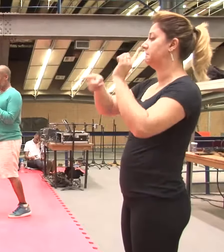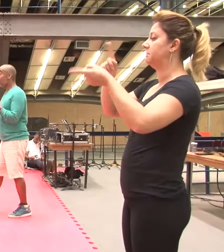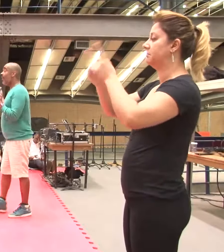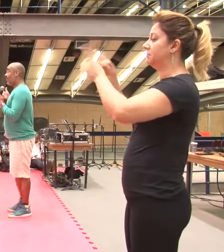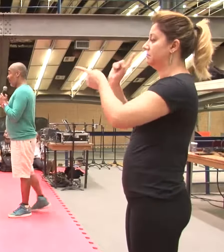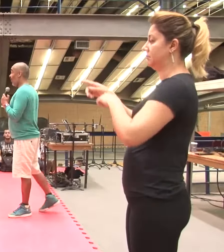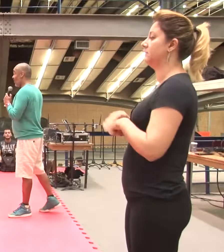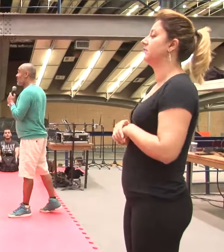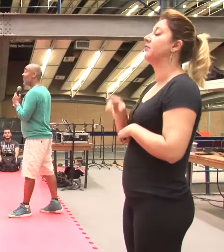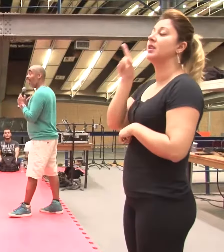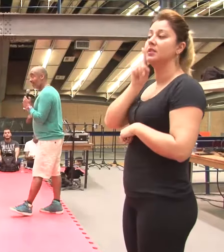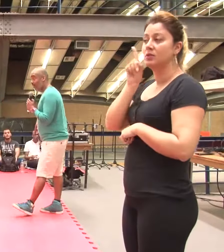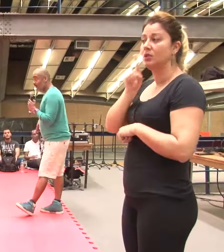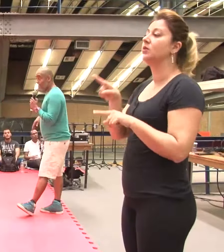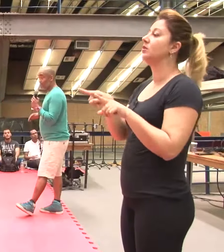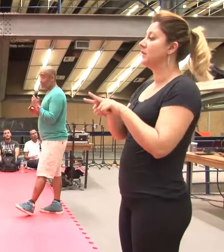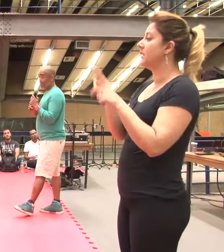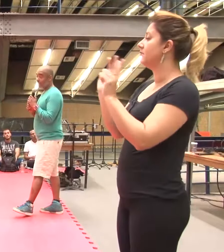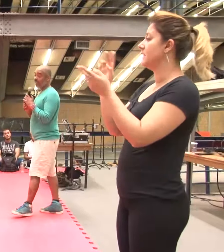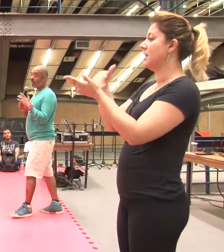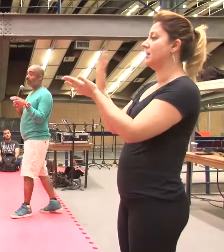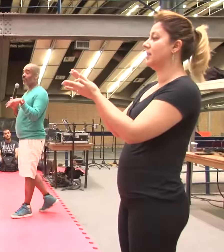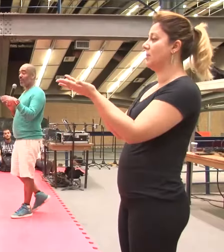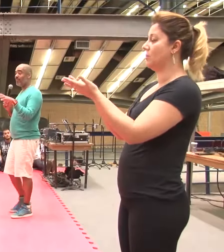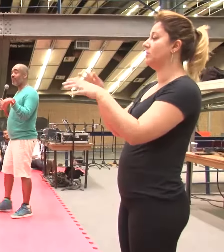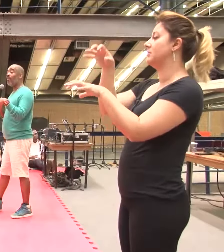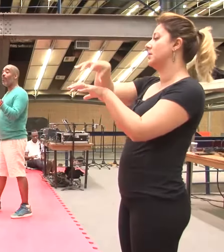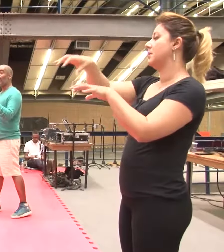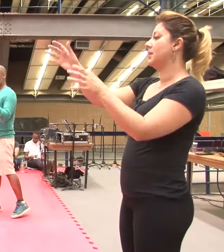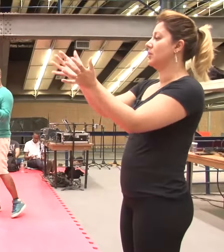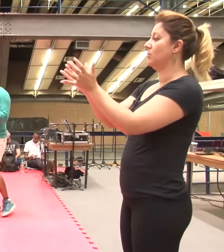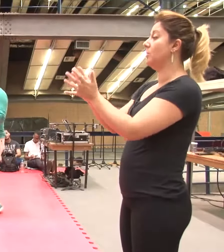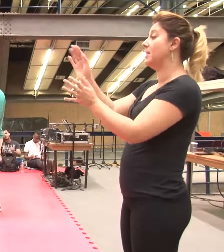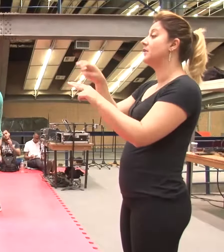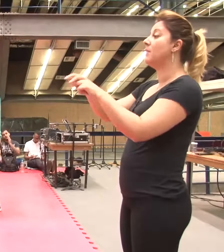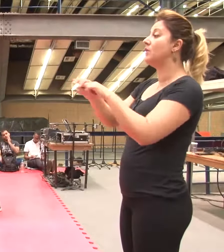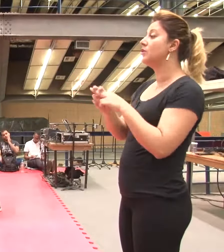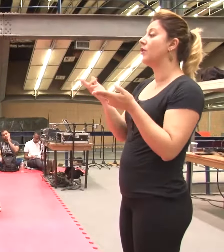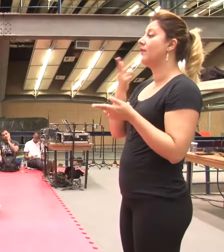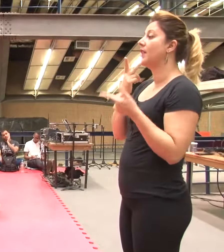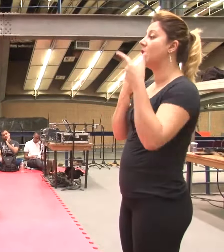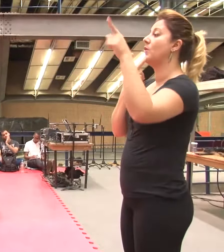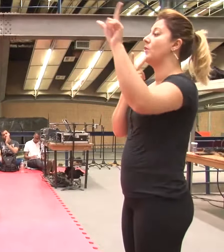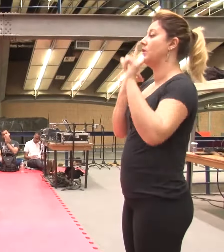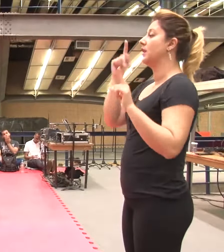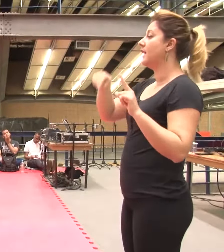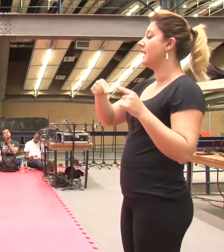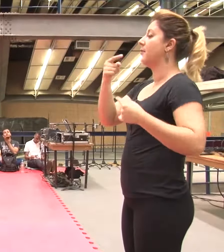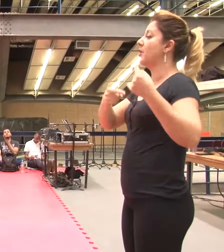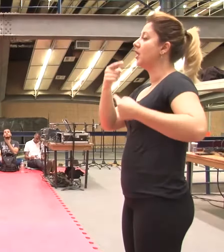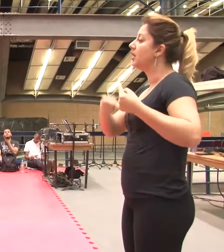Estados Unidos tem colônias até hoje, né? Só que agora as justificativas são outras, né? São